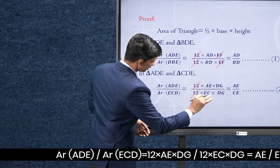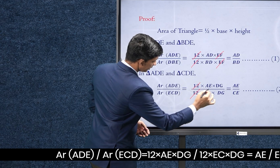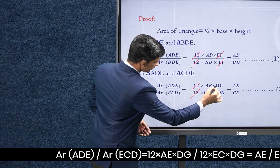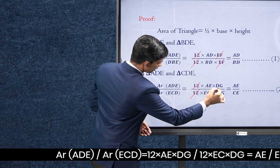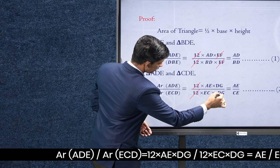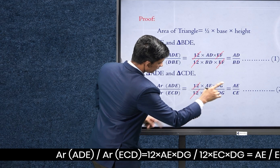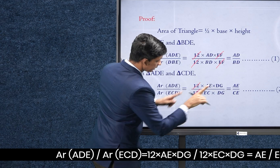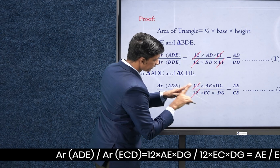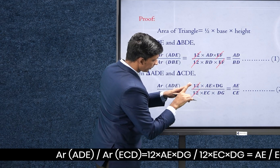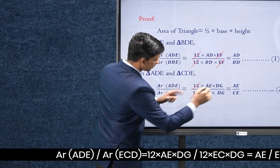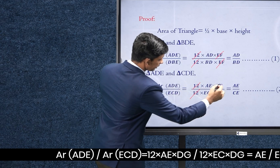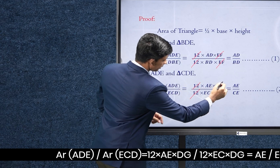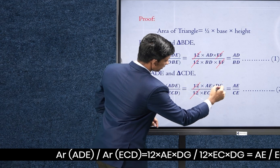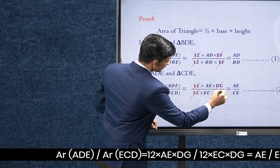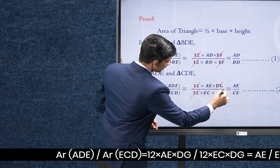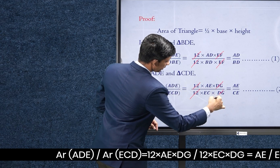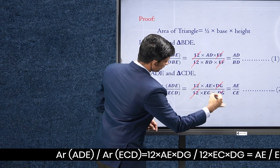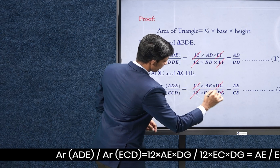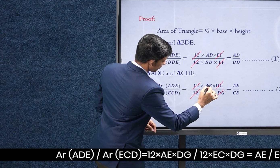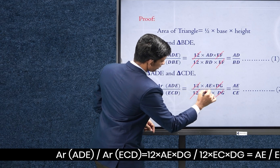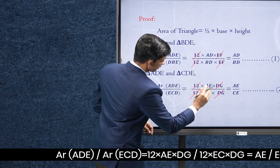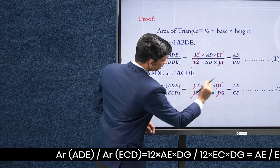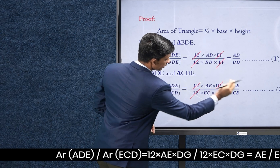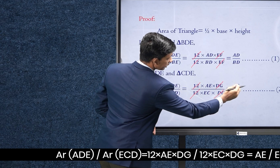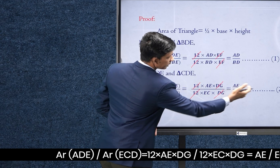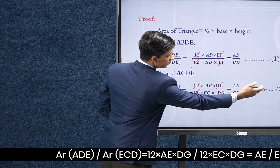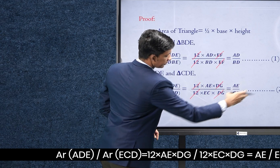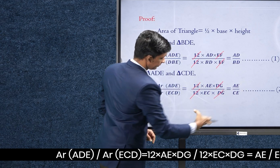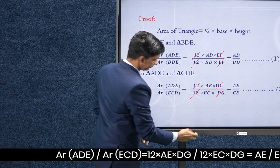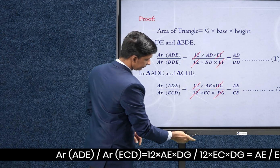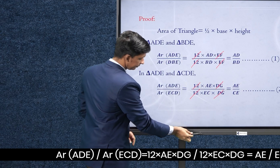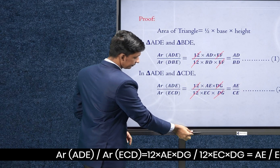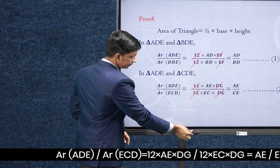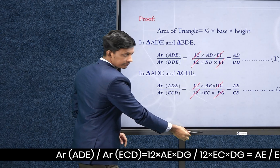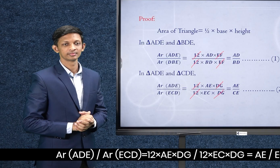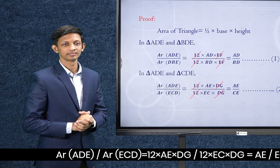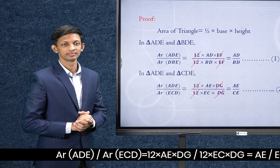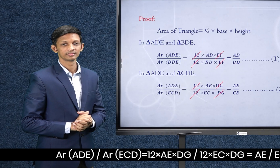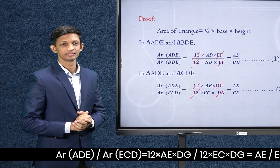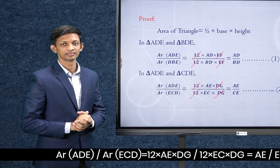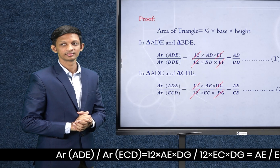into EC into DG is equal AE by EC। समीकरण 2।